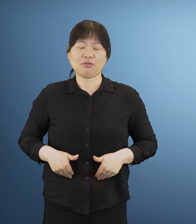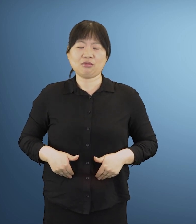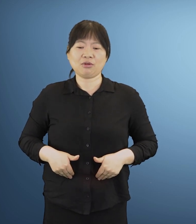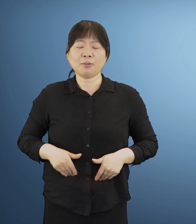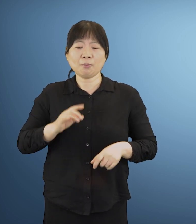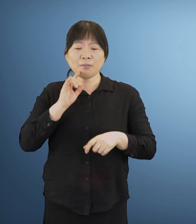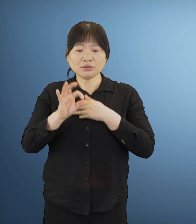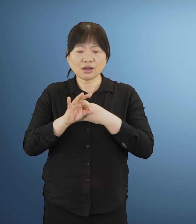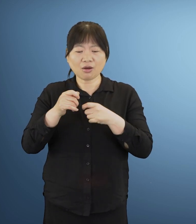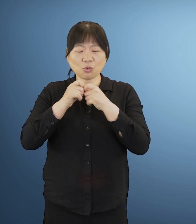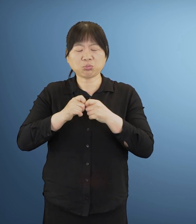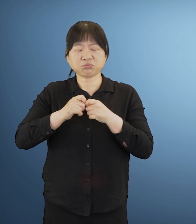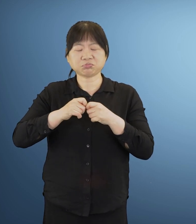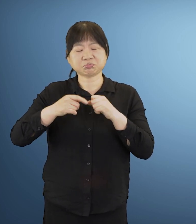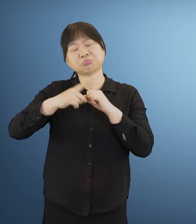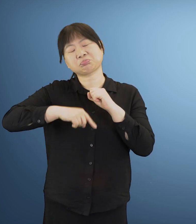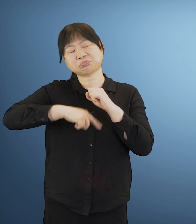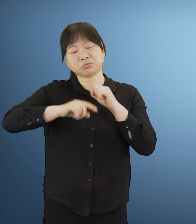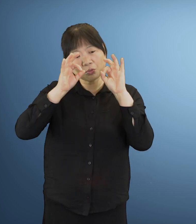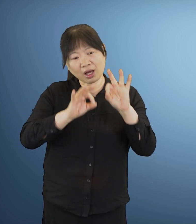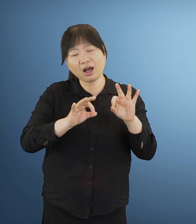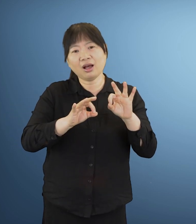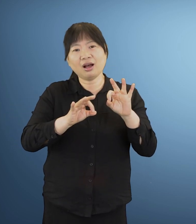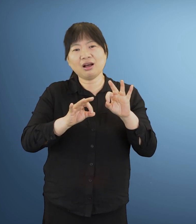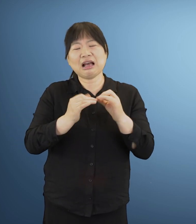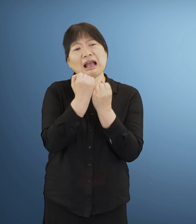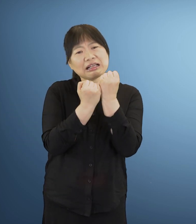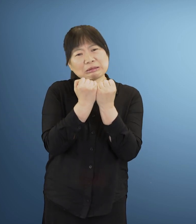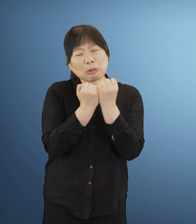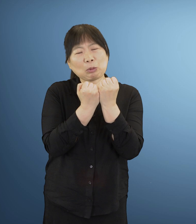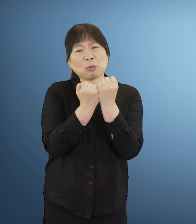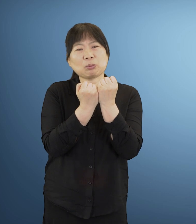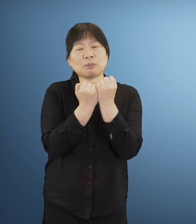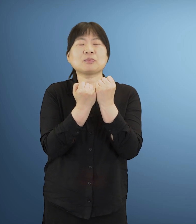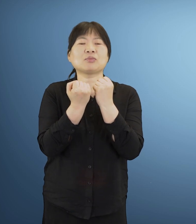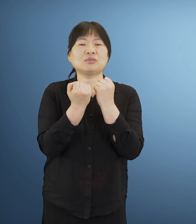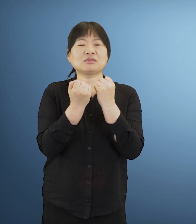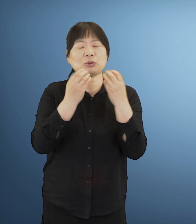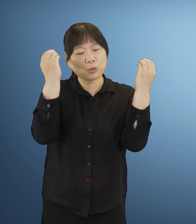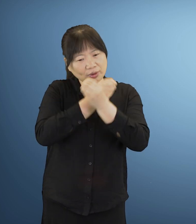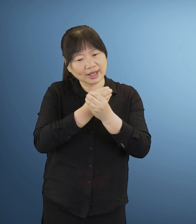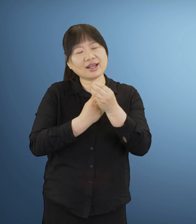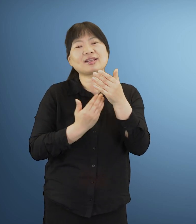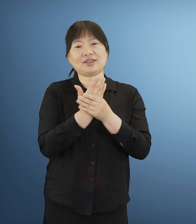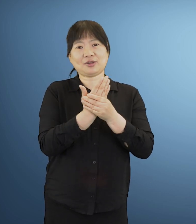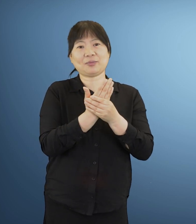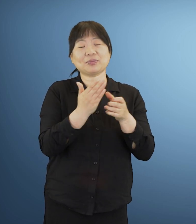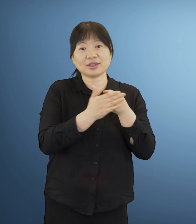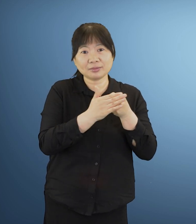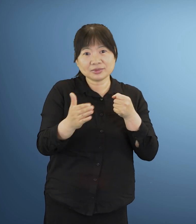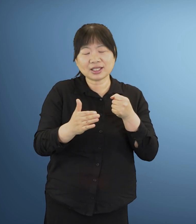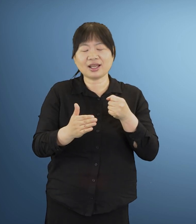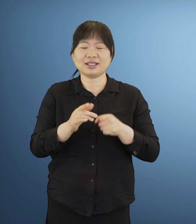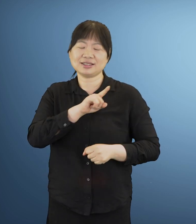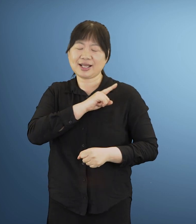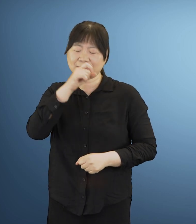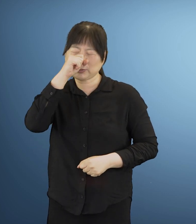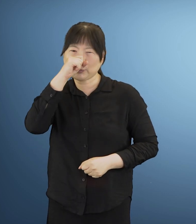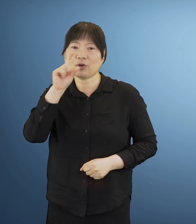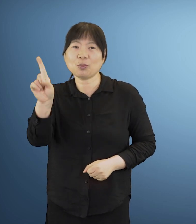수 있습니다. 그래서 제일 편안한 해석은 성경의 문맥을